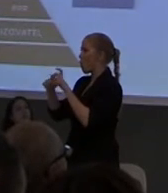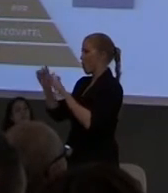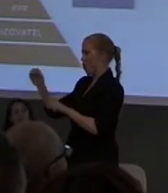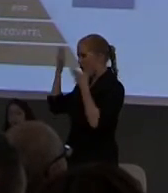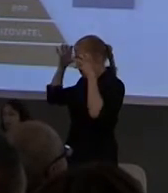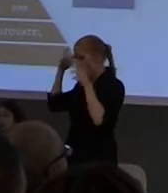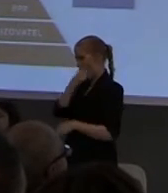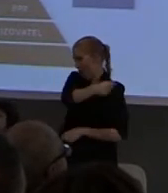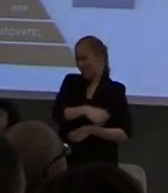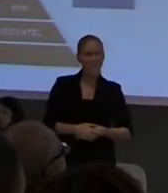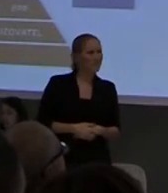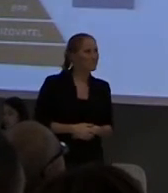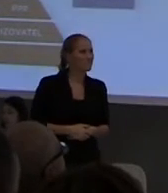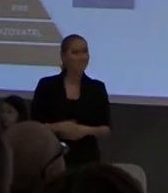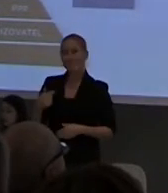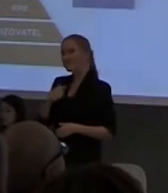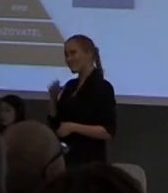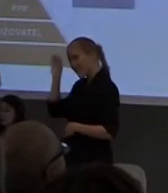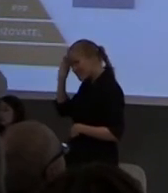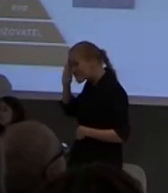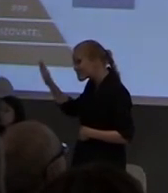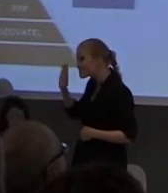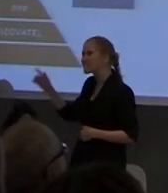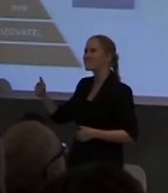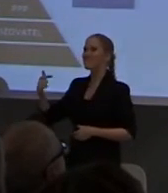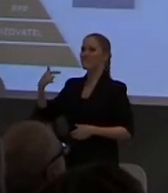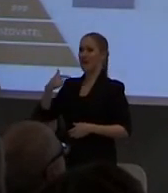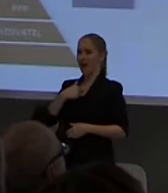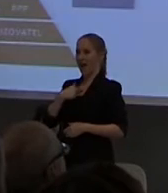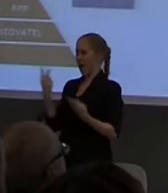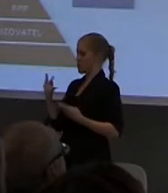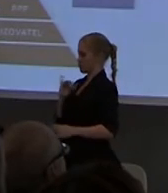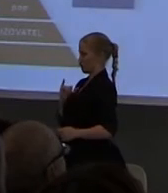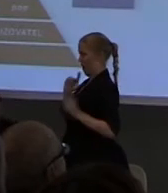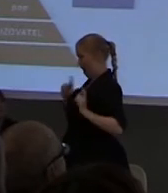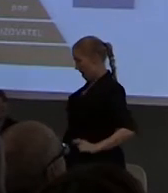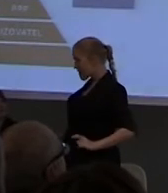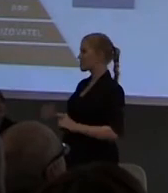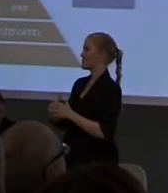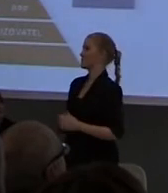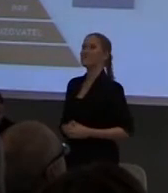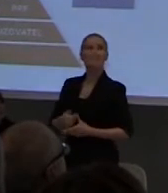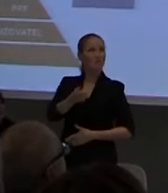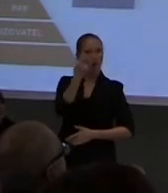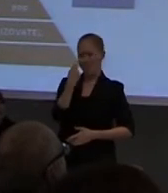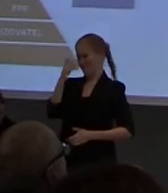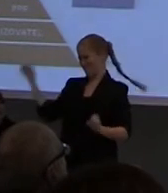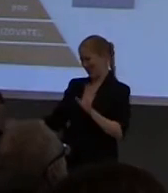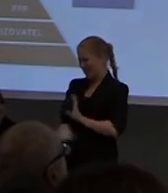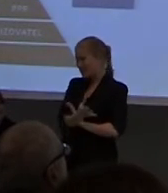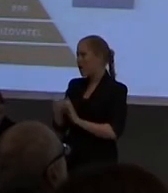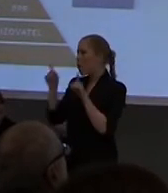den. Tak já mám tu čest vám představit žáka z prezentace.